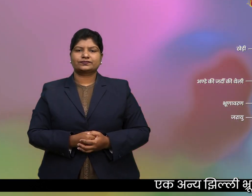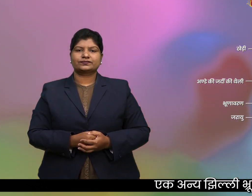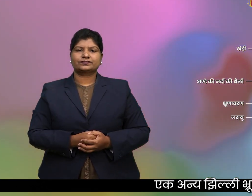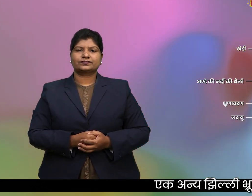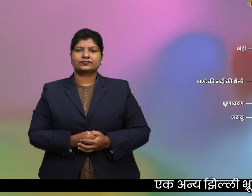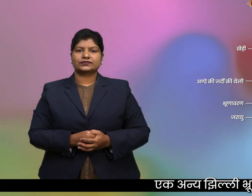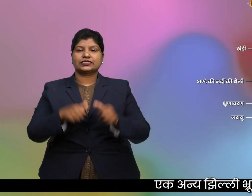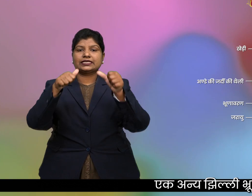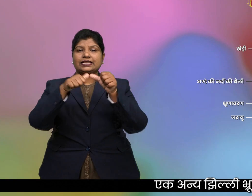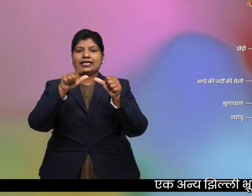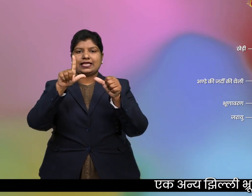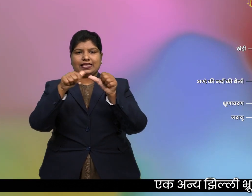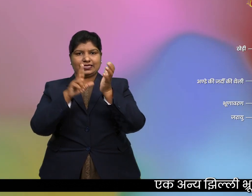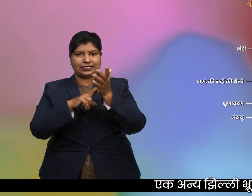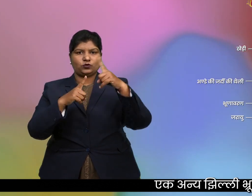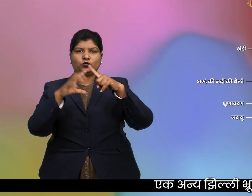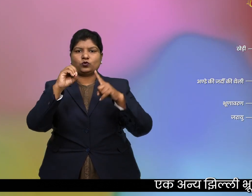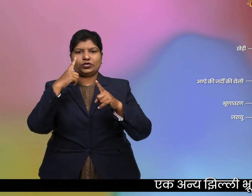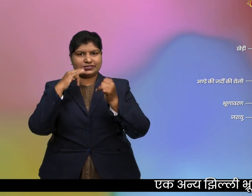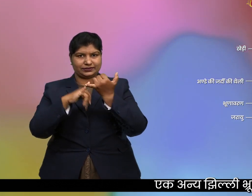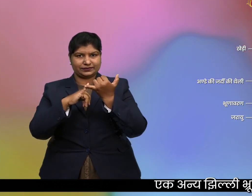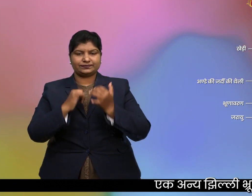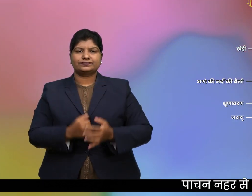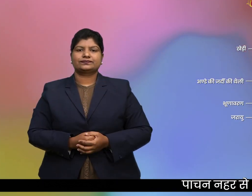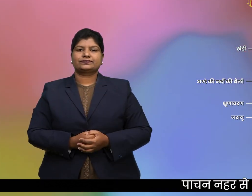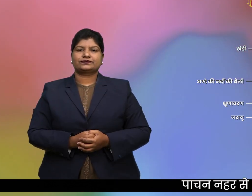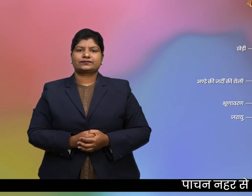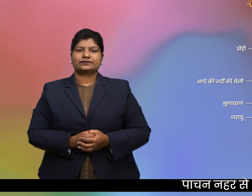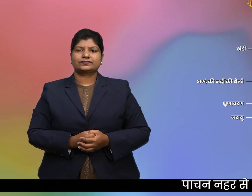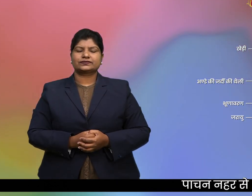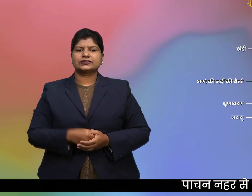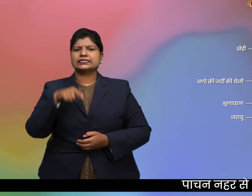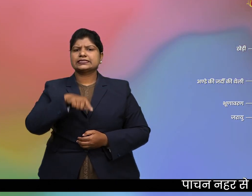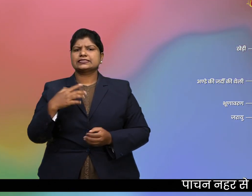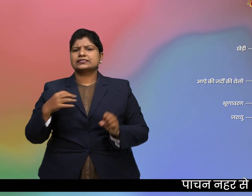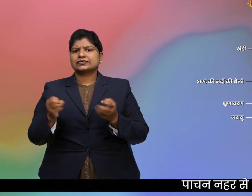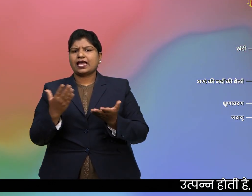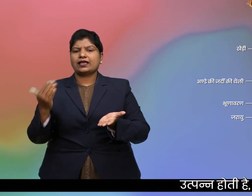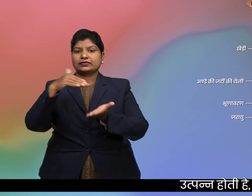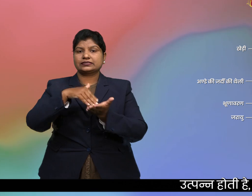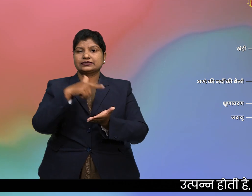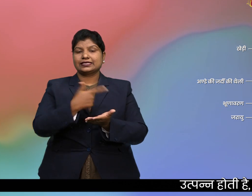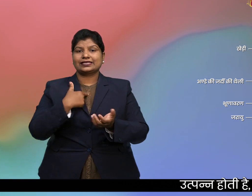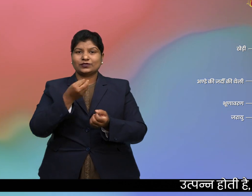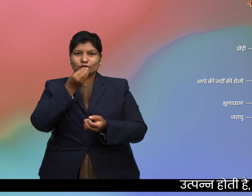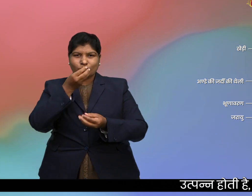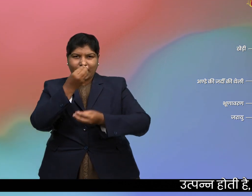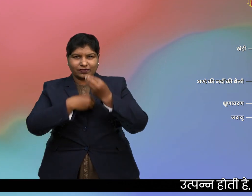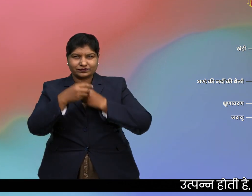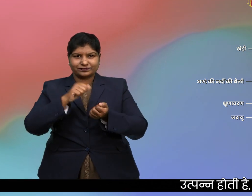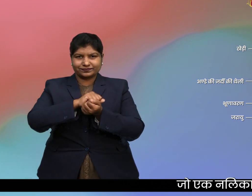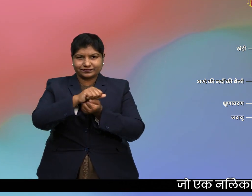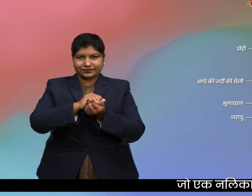एक अन्य झिल्ली भ्रूण के पाचन नहर से उत्पन्न होती